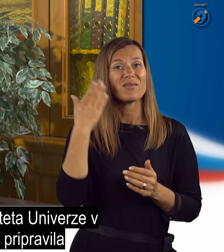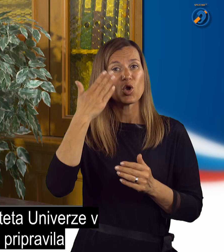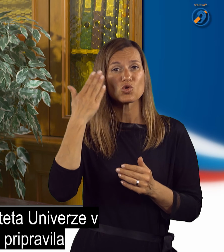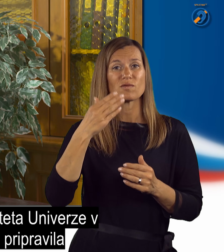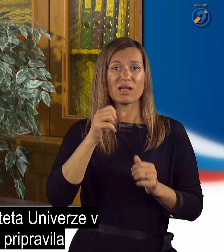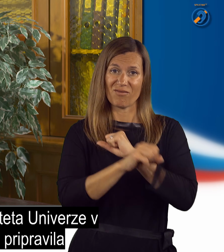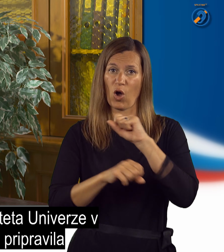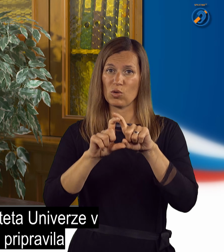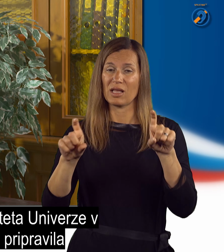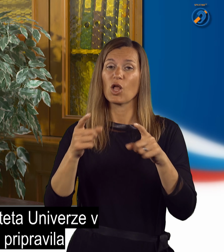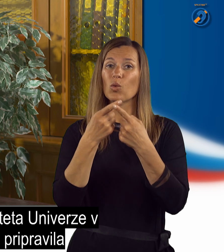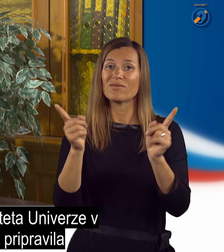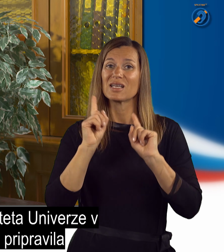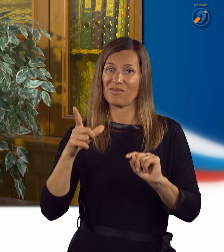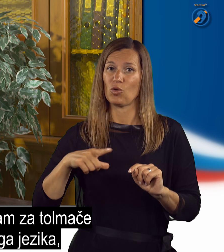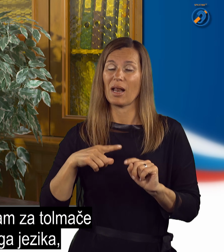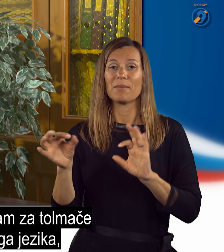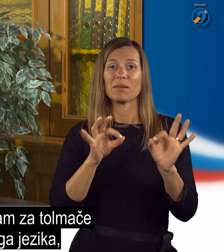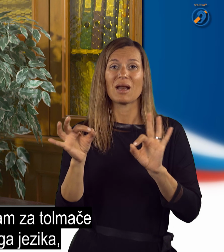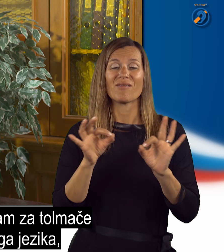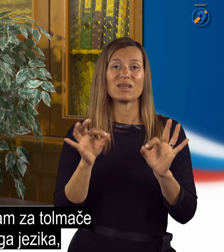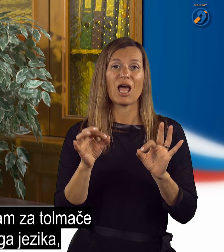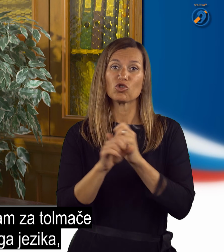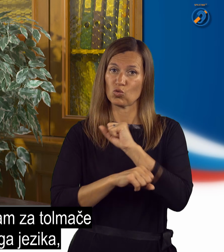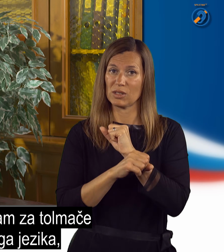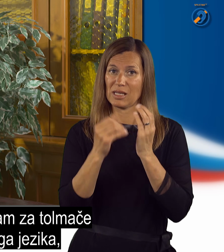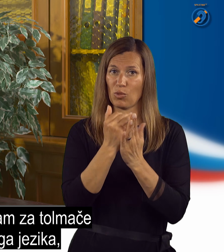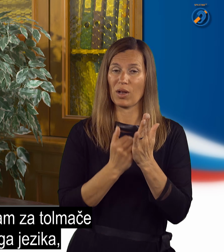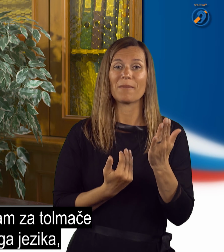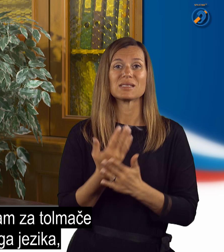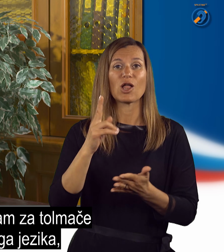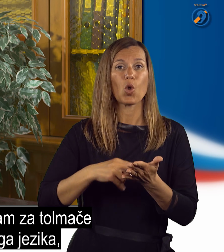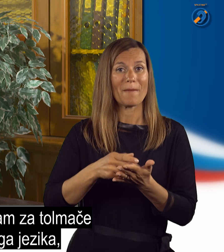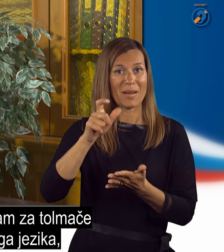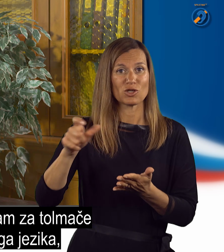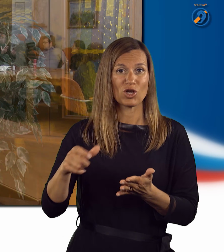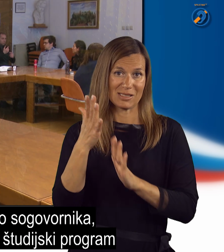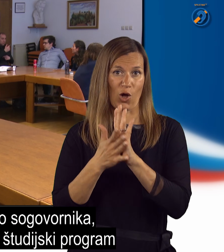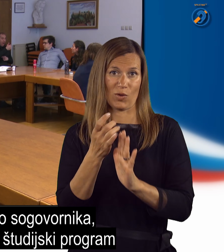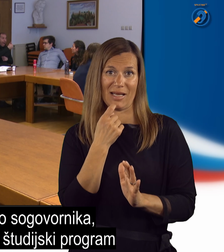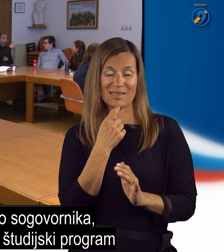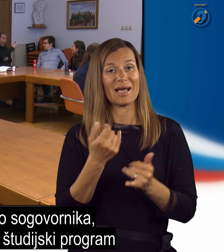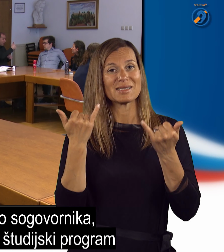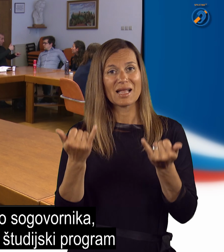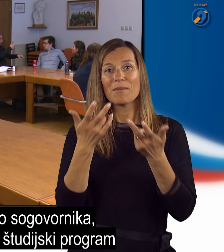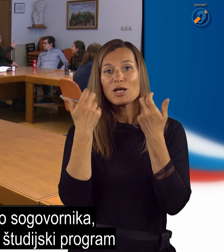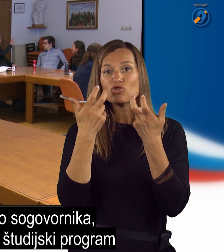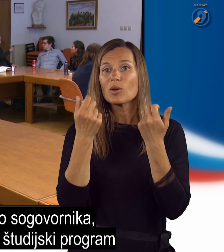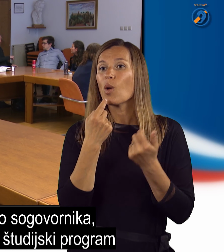Univerze v Ljubljani je pripravila študijski program za tolmače znakovnega jezika. Sedaj pa